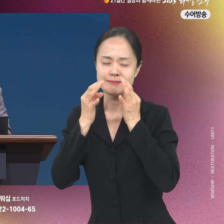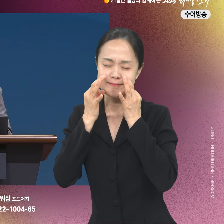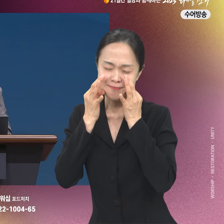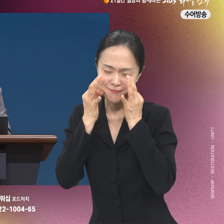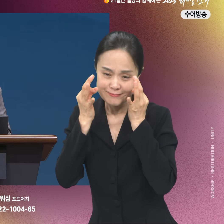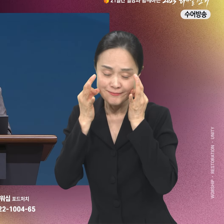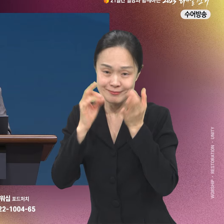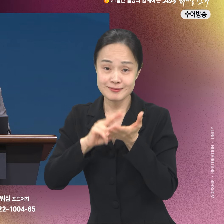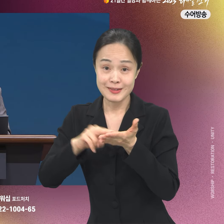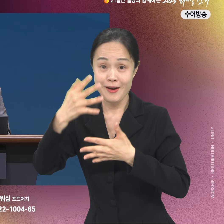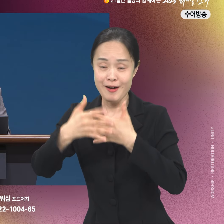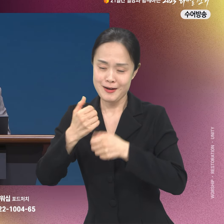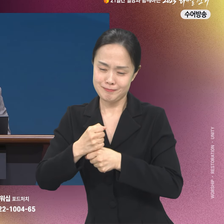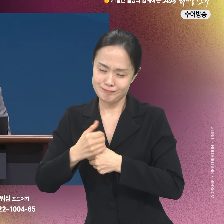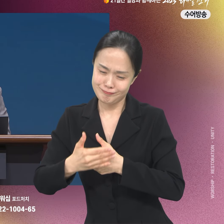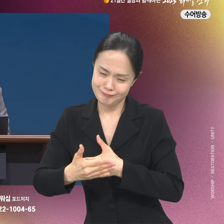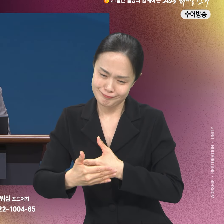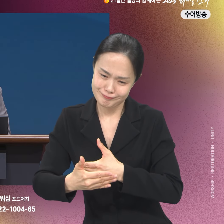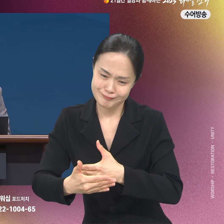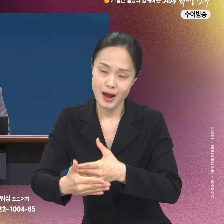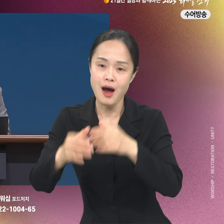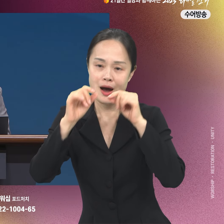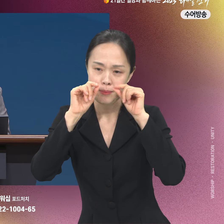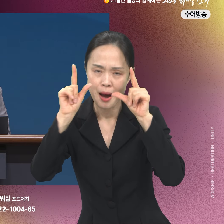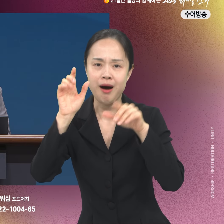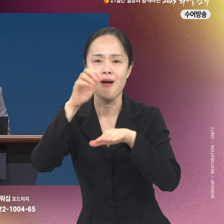그리고 시나리오를 쓰면서